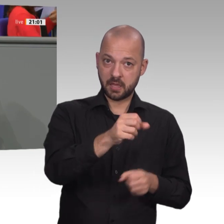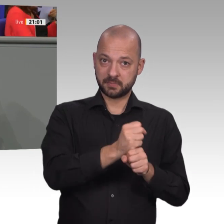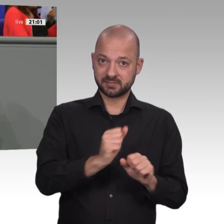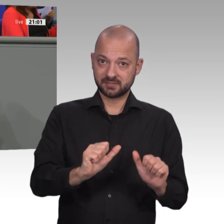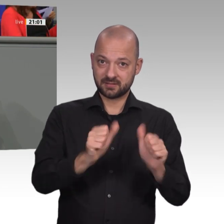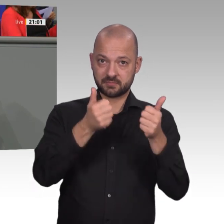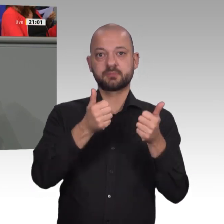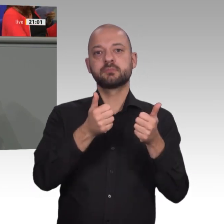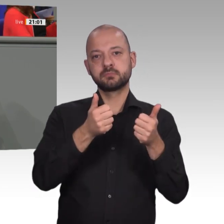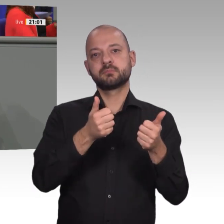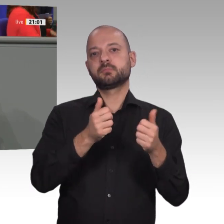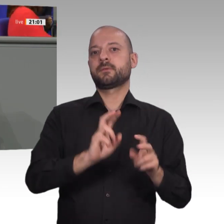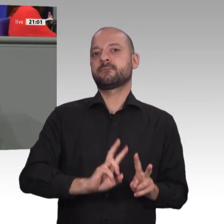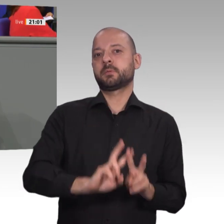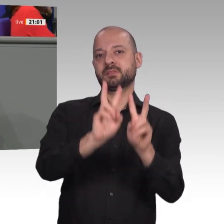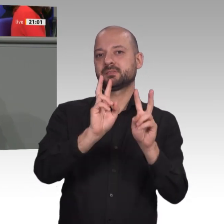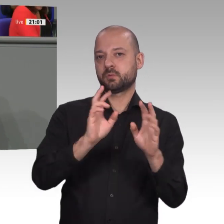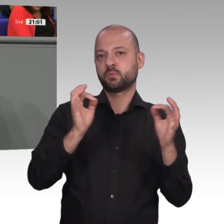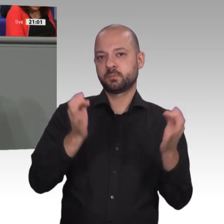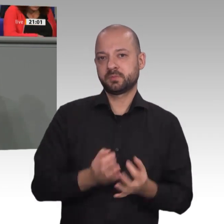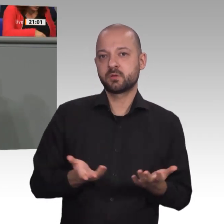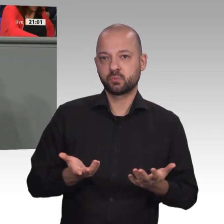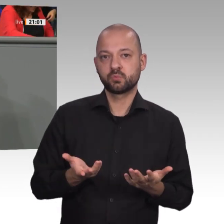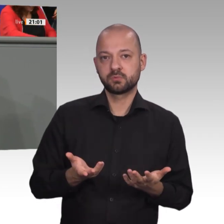ihrer Behinderung am Leben teilhaben können.